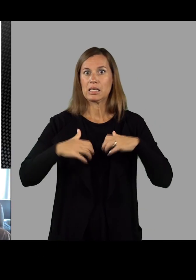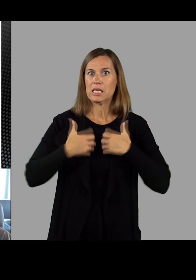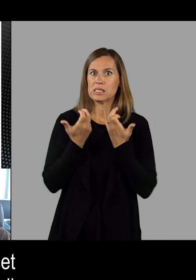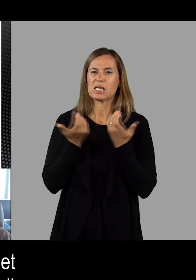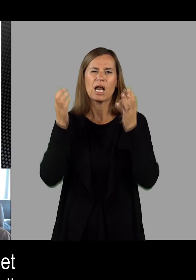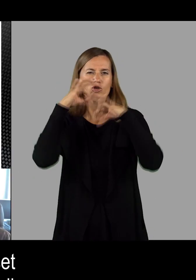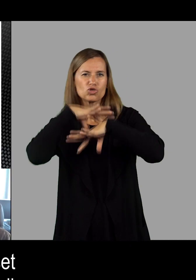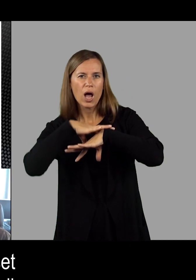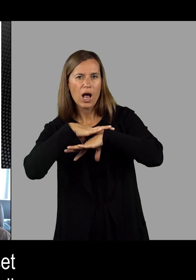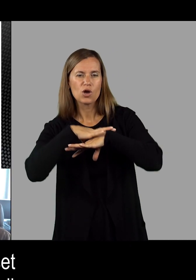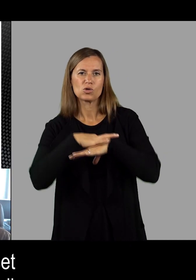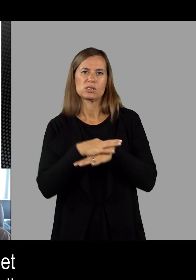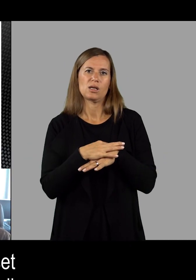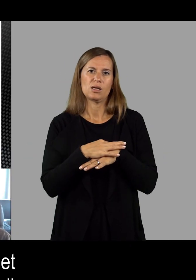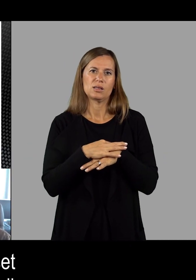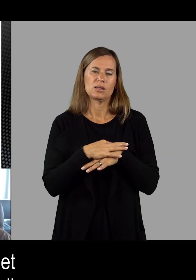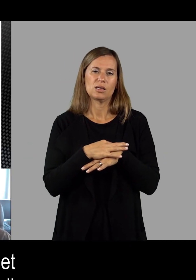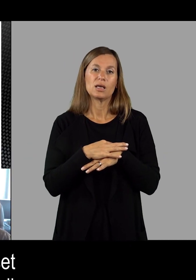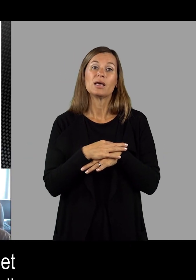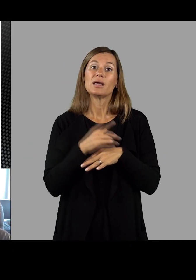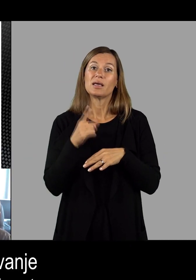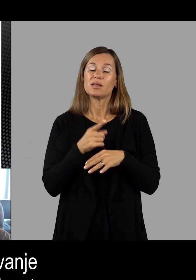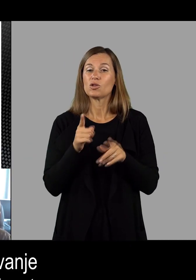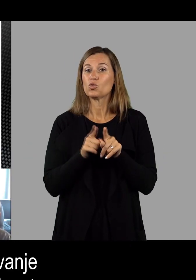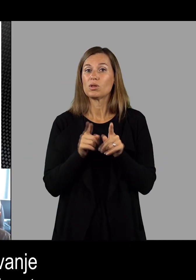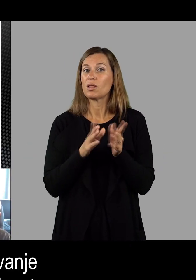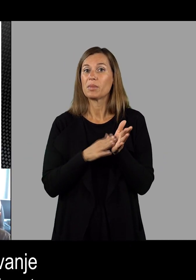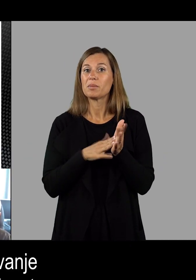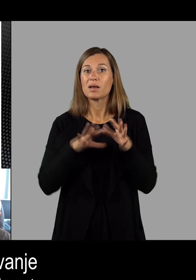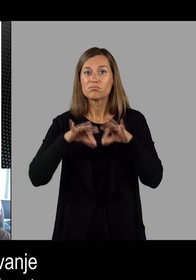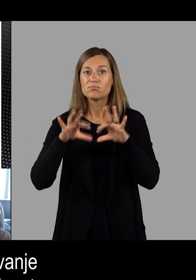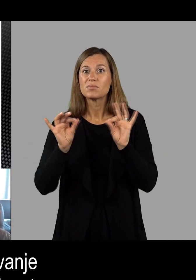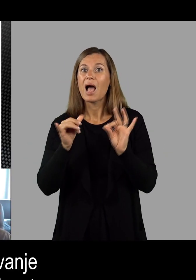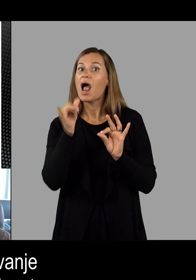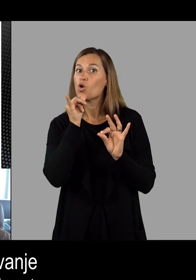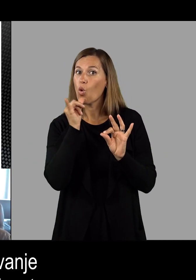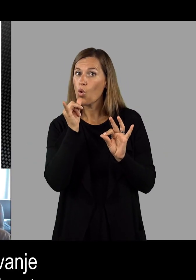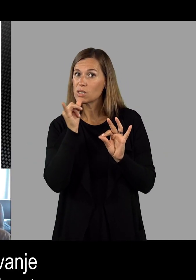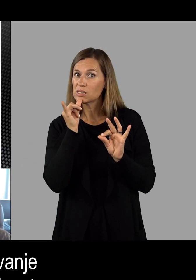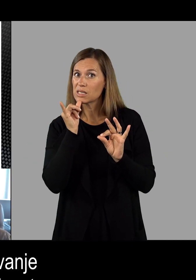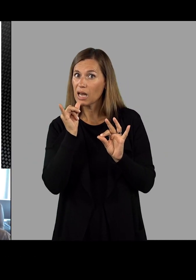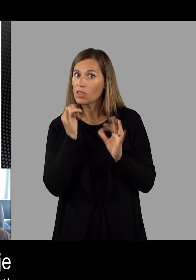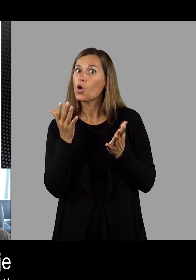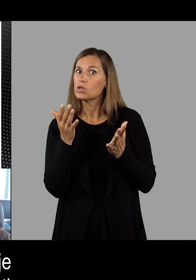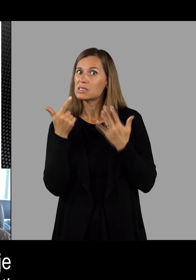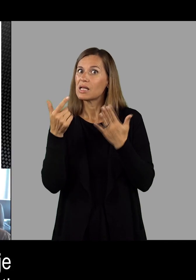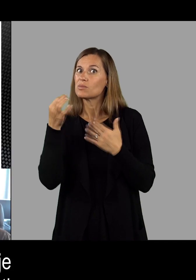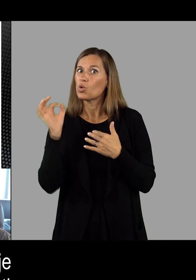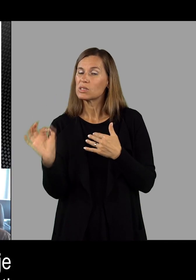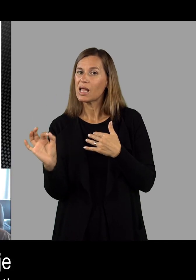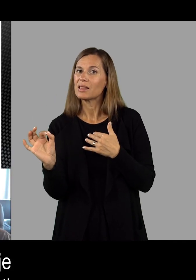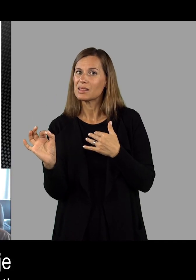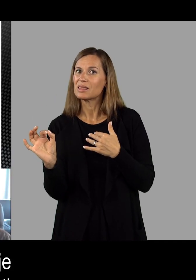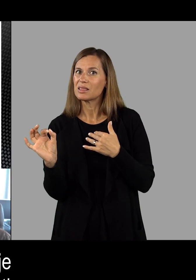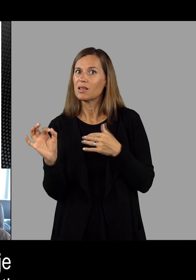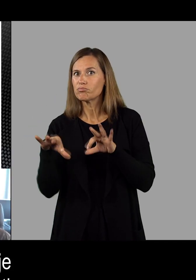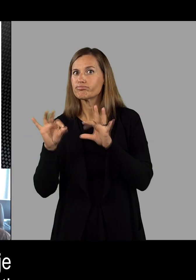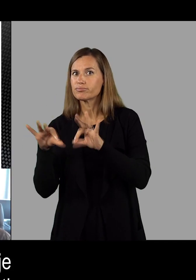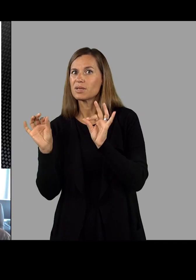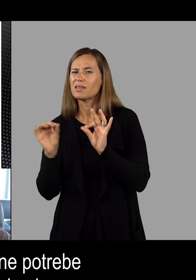smo nekje 70% priklic dosegli, pa celo recimo razpoznavanje alkoholiziranosti z 70% priklicom ali se da iz